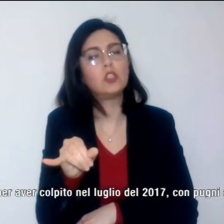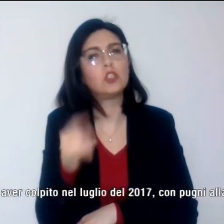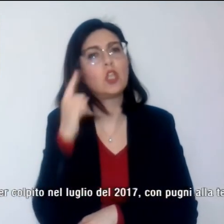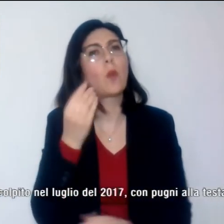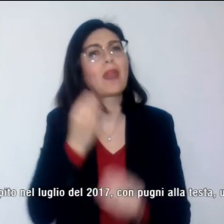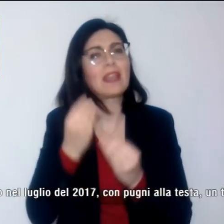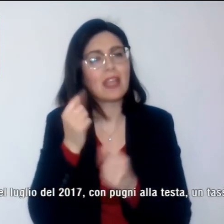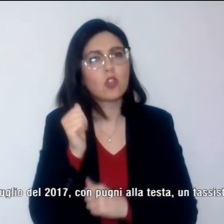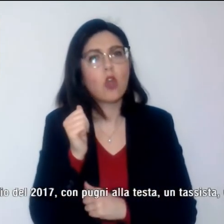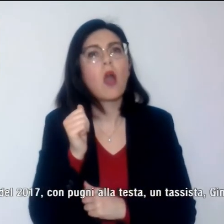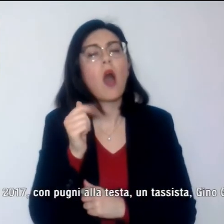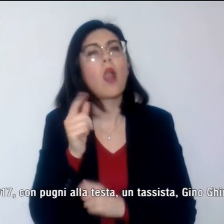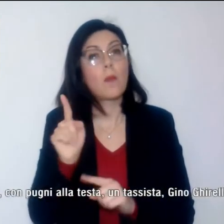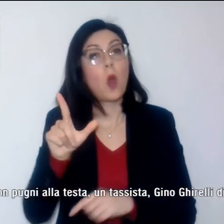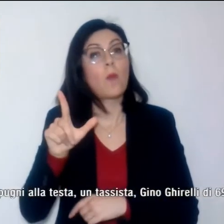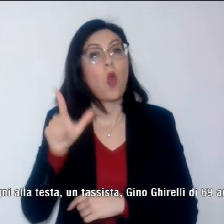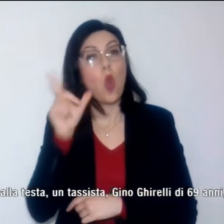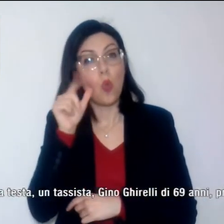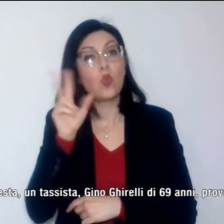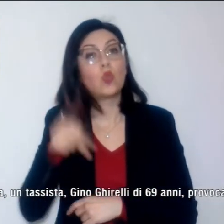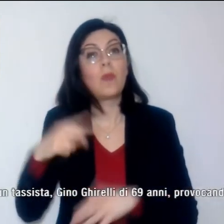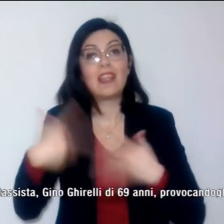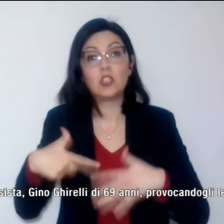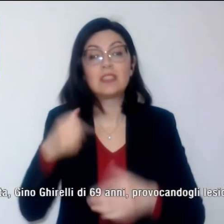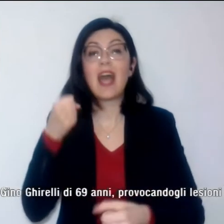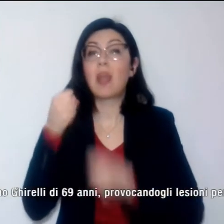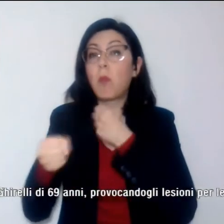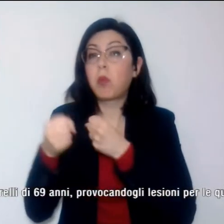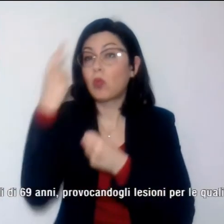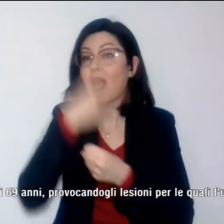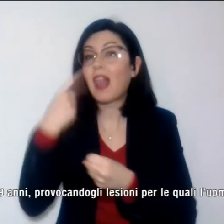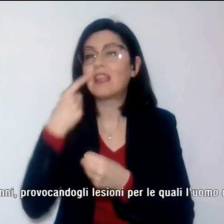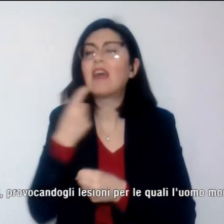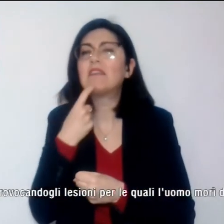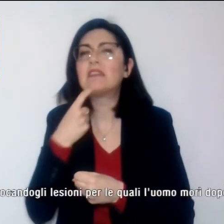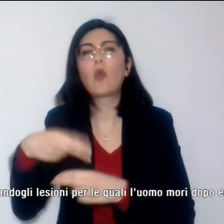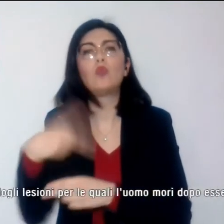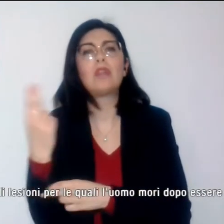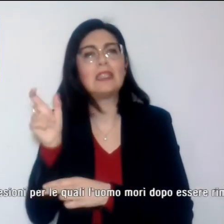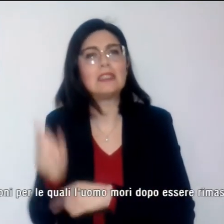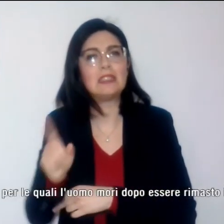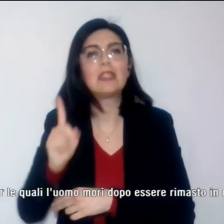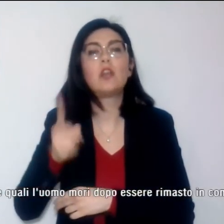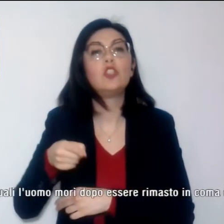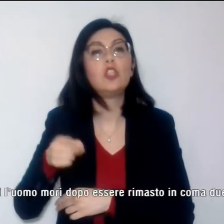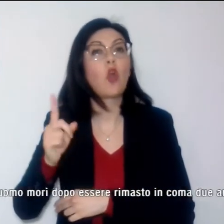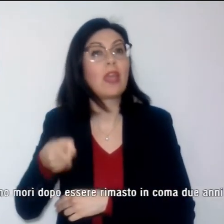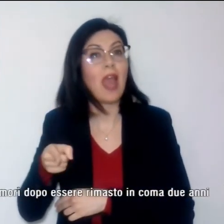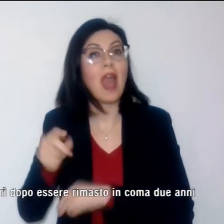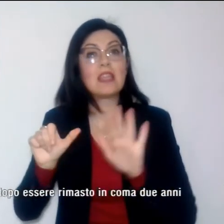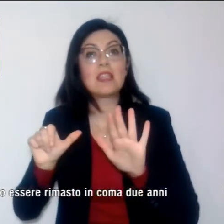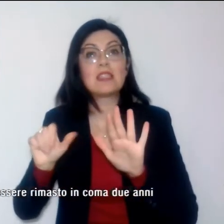nel luglio del 2017 con pugni alla testa un tassista gino ghirelli di 69 anni